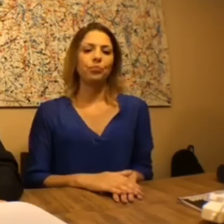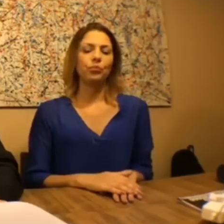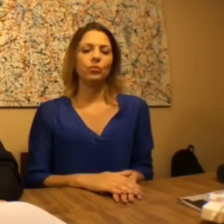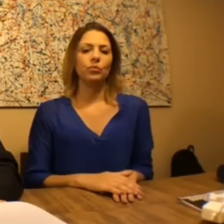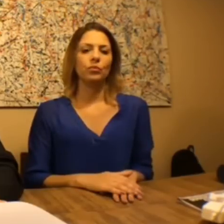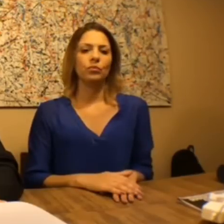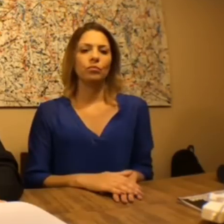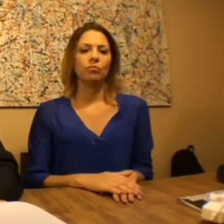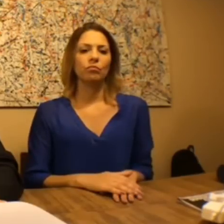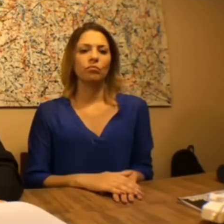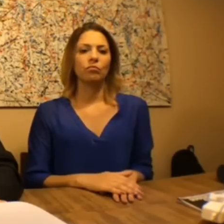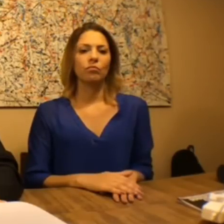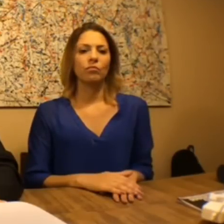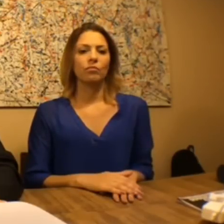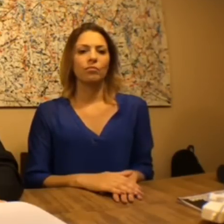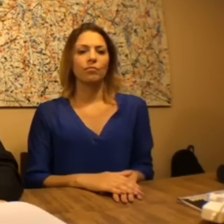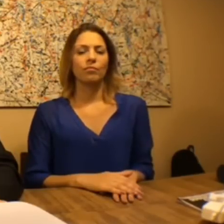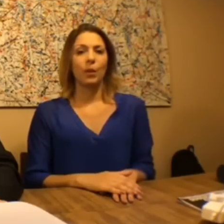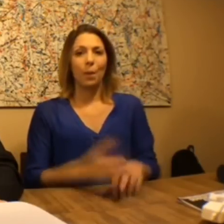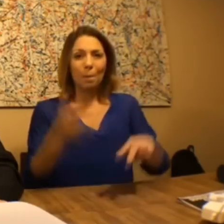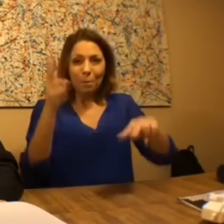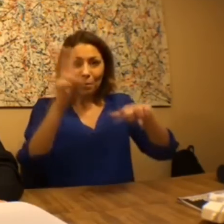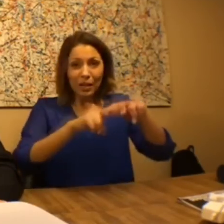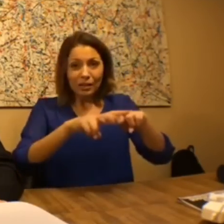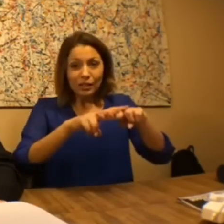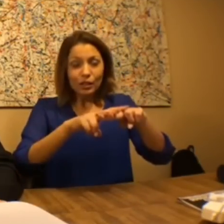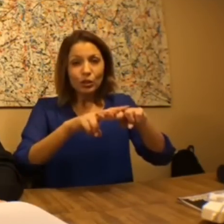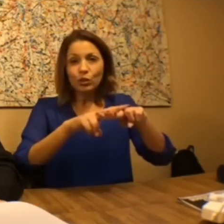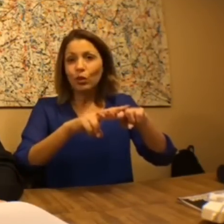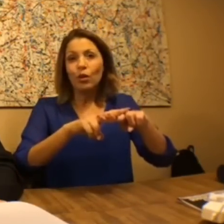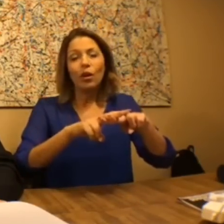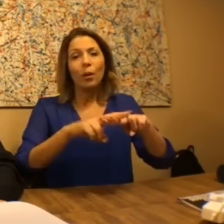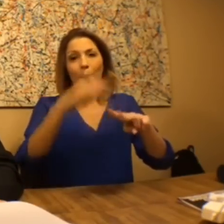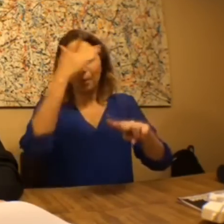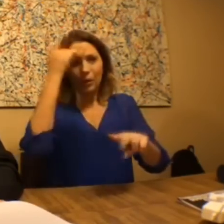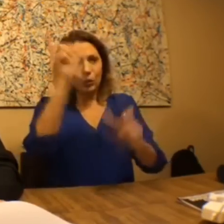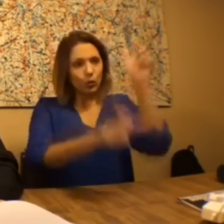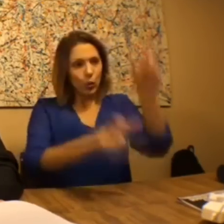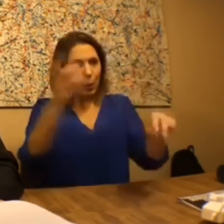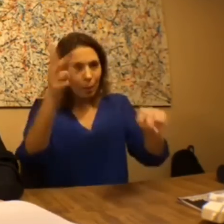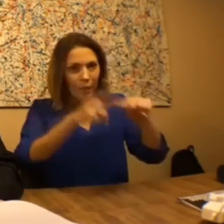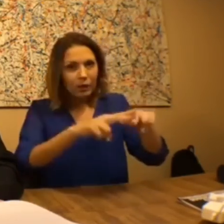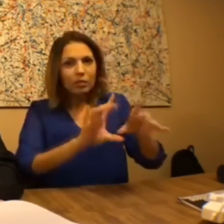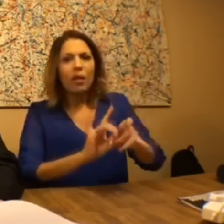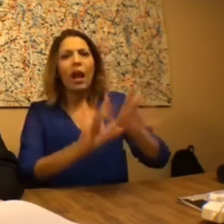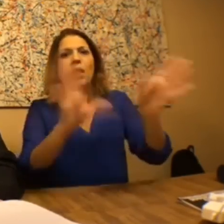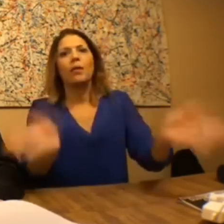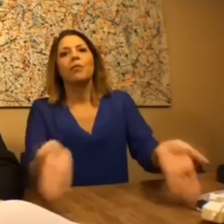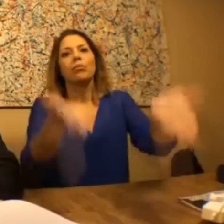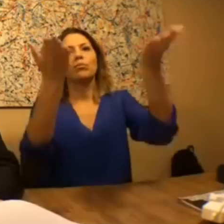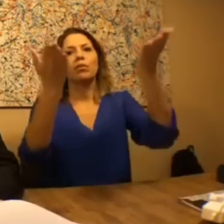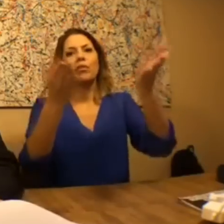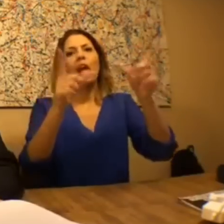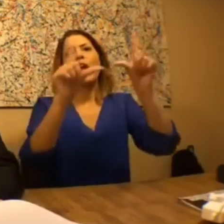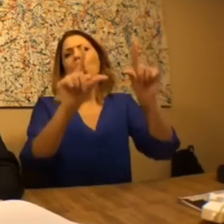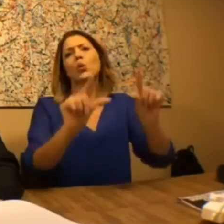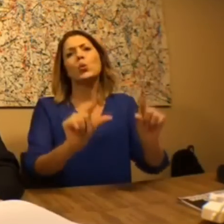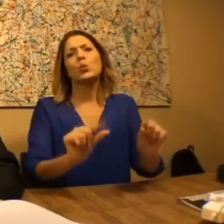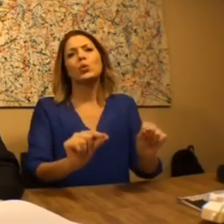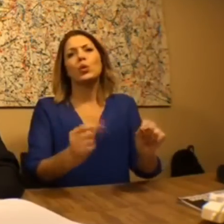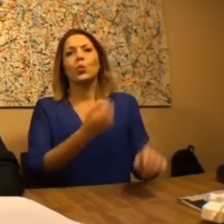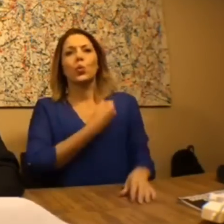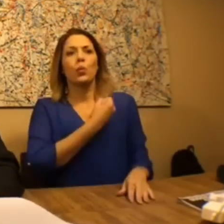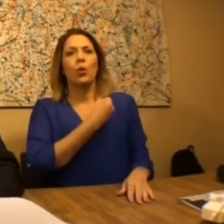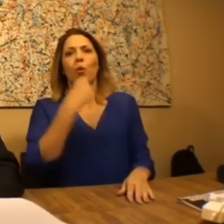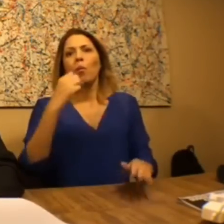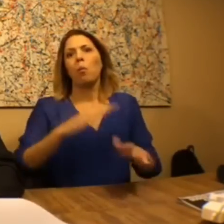a massa carcerária do Brasil através da liberação de presidiários. Obviamente, tem que discutir aqui, né? Por mim,